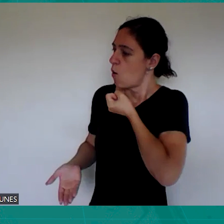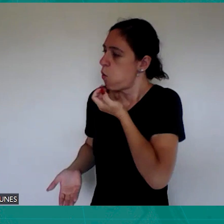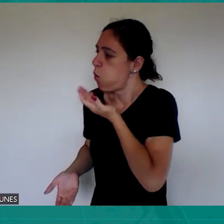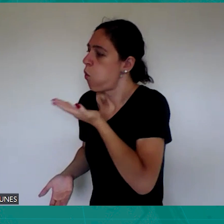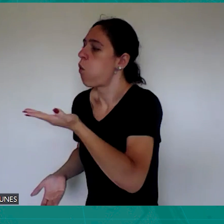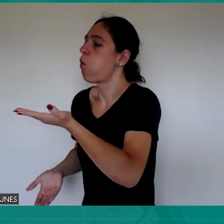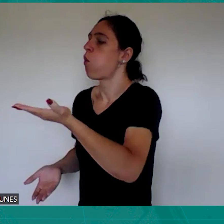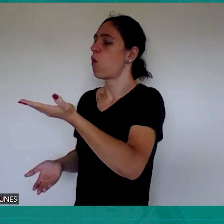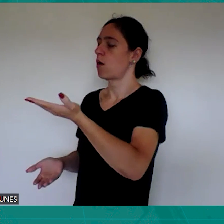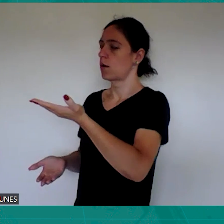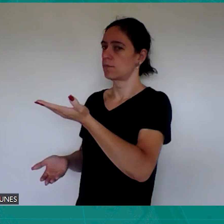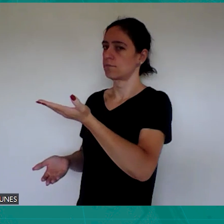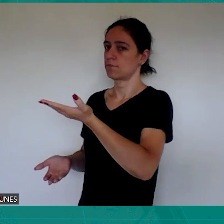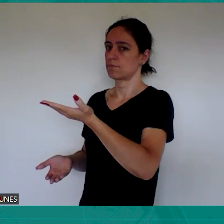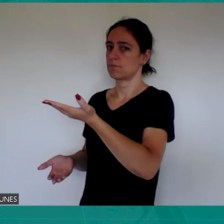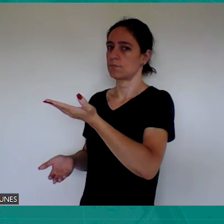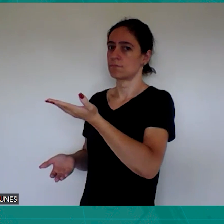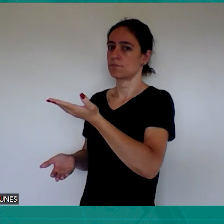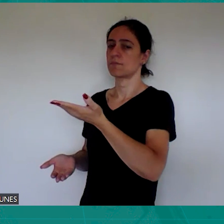e disse-lhes o quê?